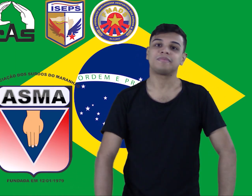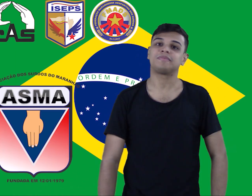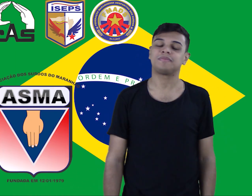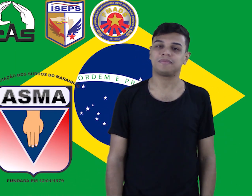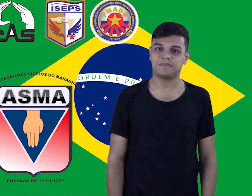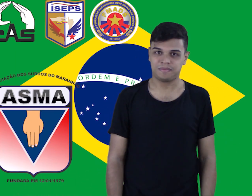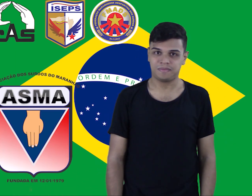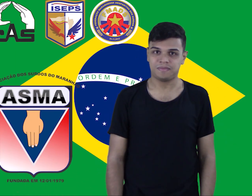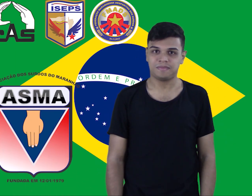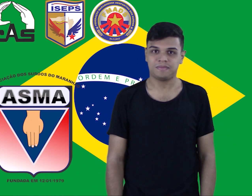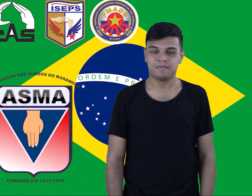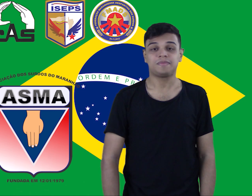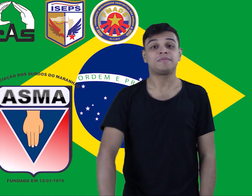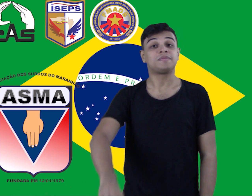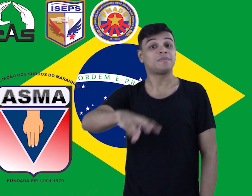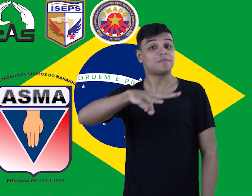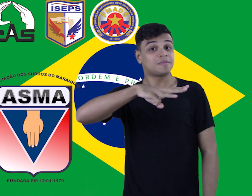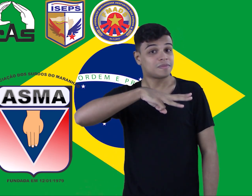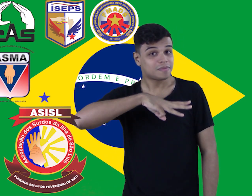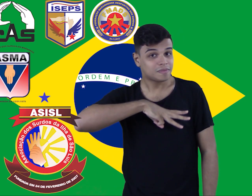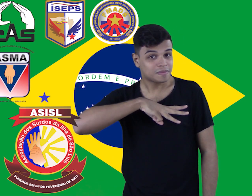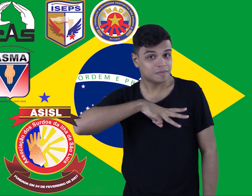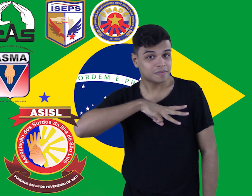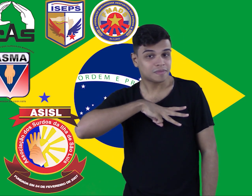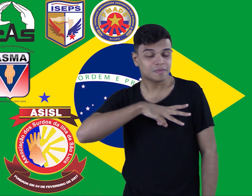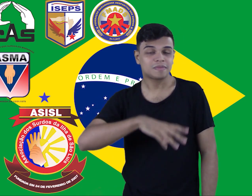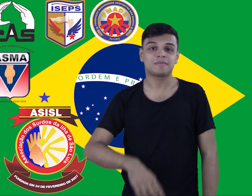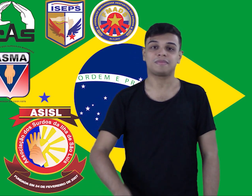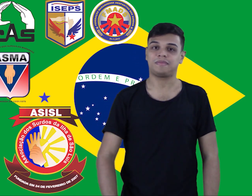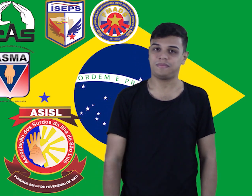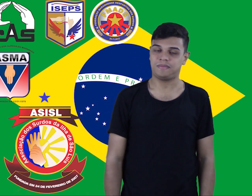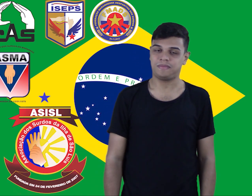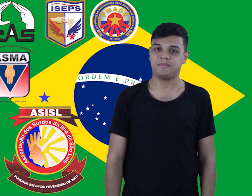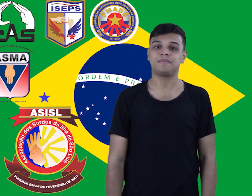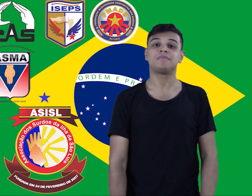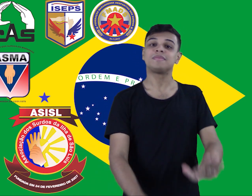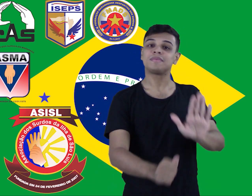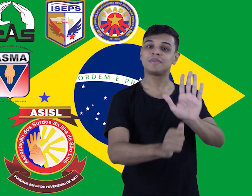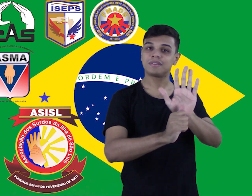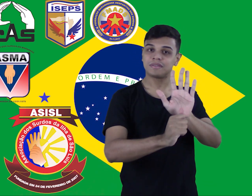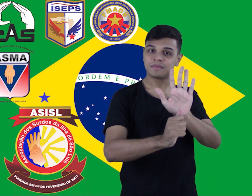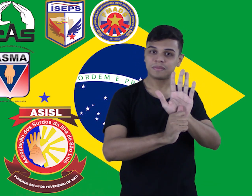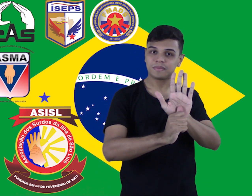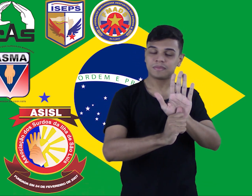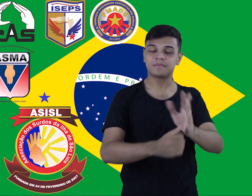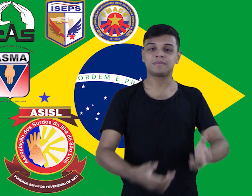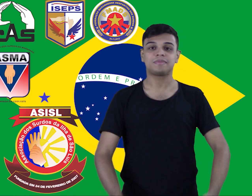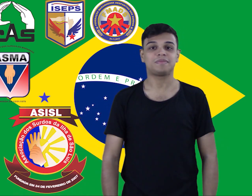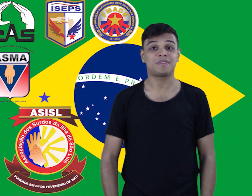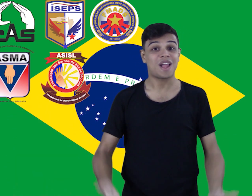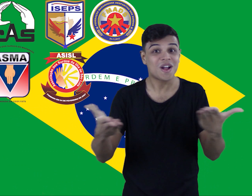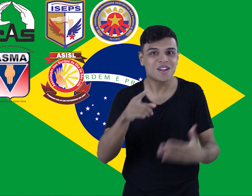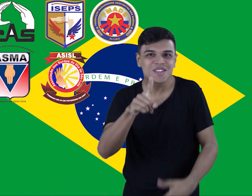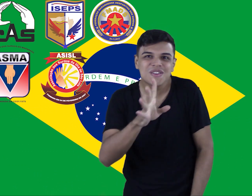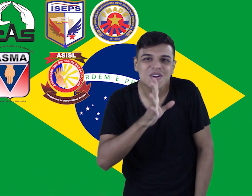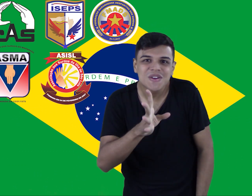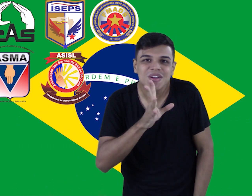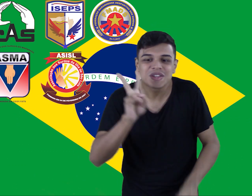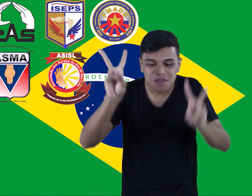a Associação de Surdos do Maranhão, ASMA, a Associação de Surdos da Ilha de São Luís, ACIL. Agora que você conheceu um